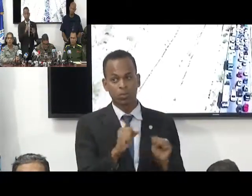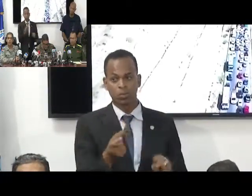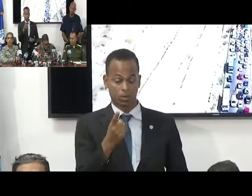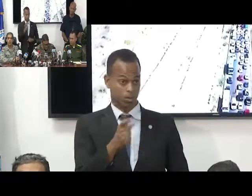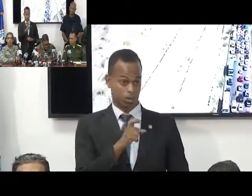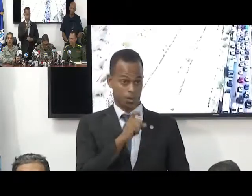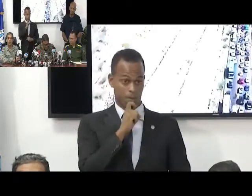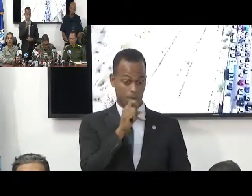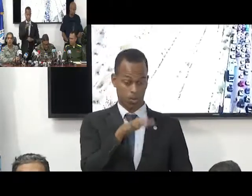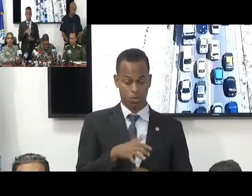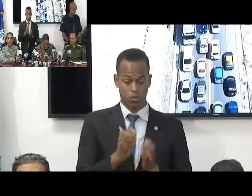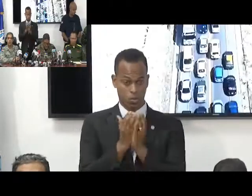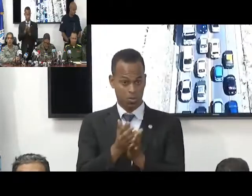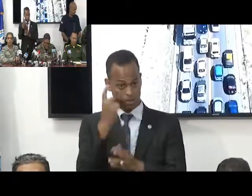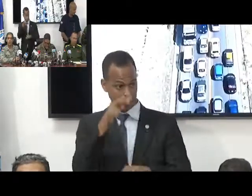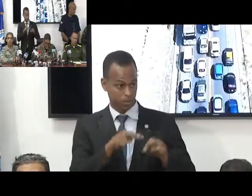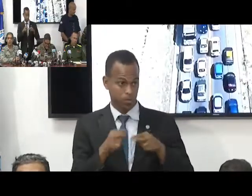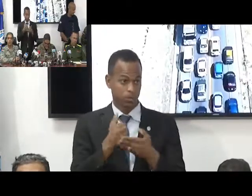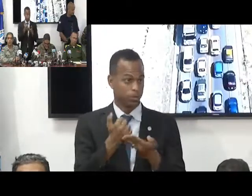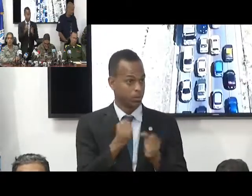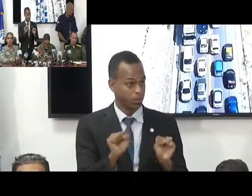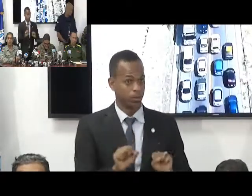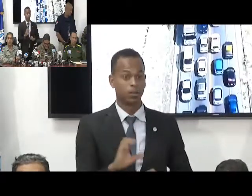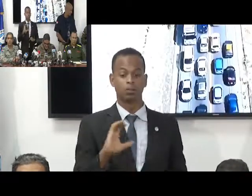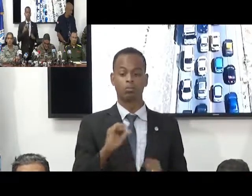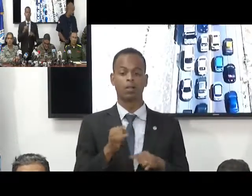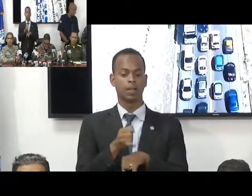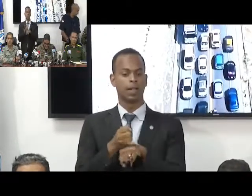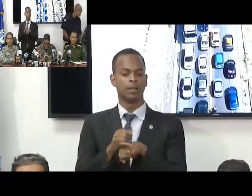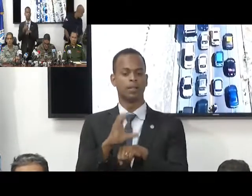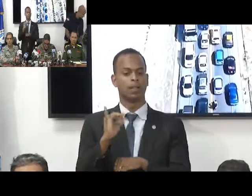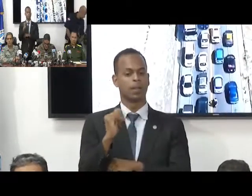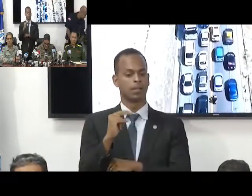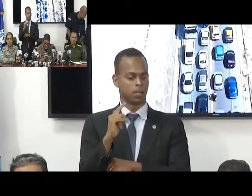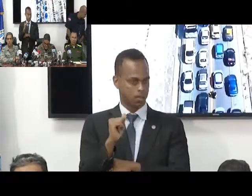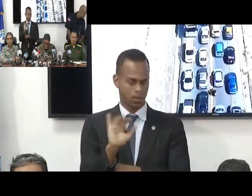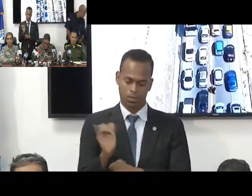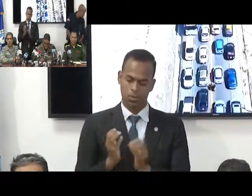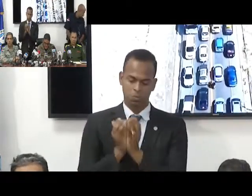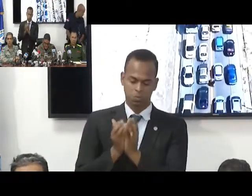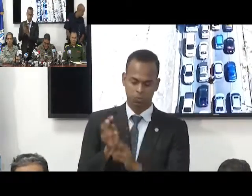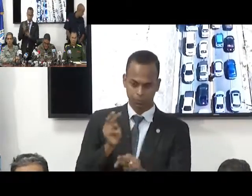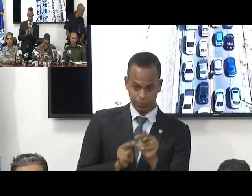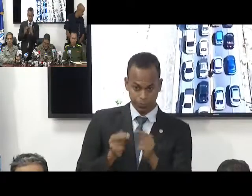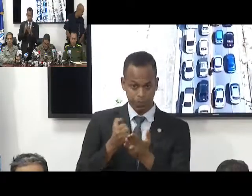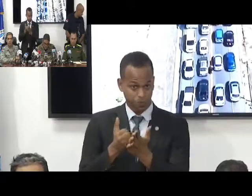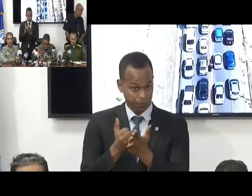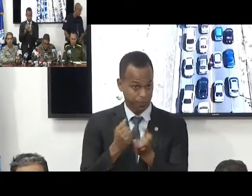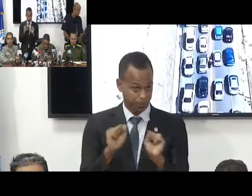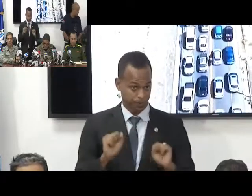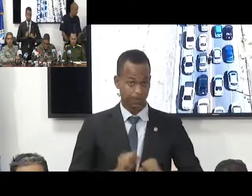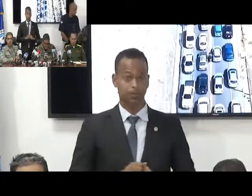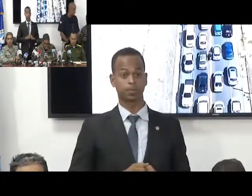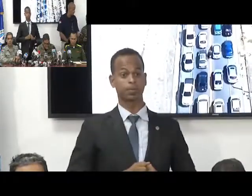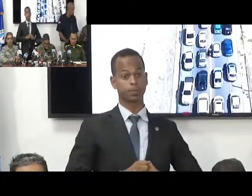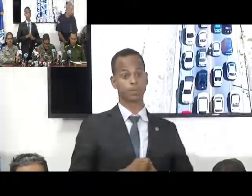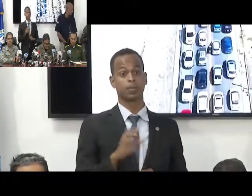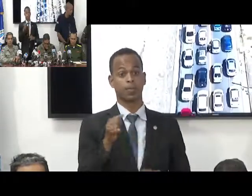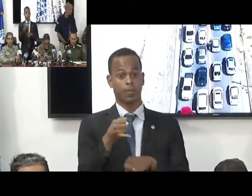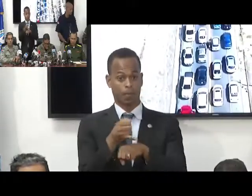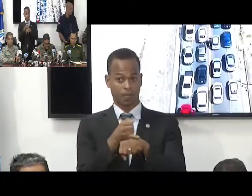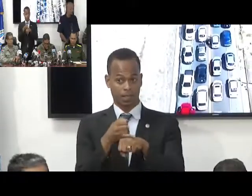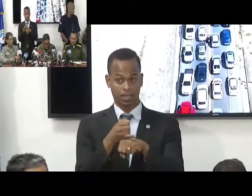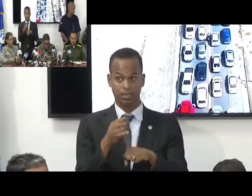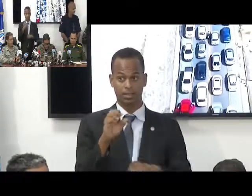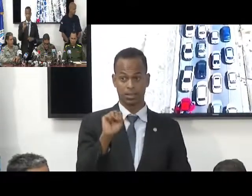lancha de búsqueda y rescate; en la Isla Catalina, una lancha de búsqueda y rescate; en Catuano, en la Isla